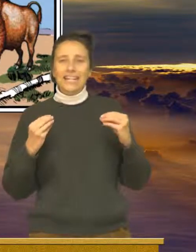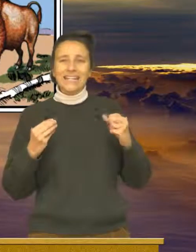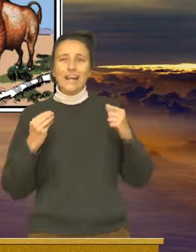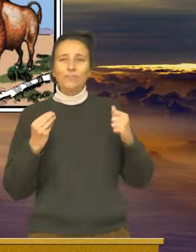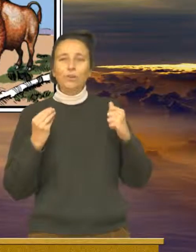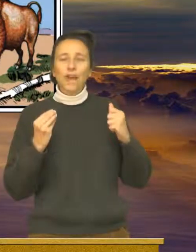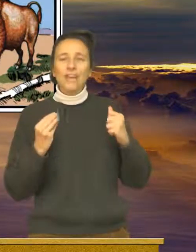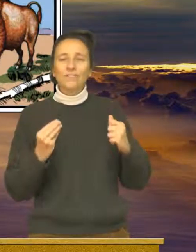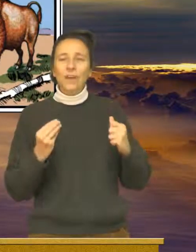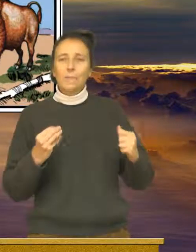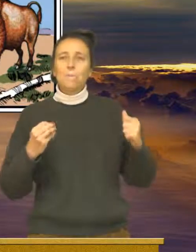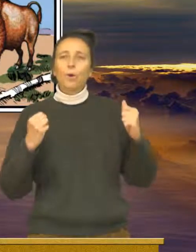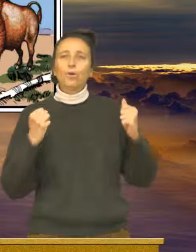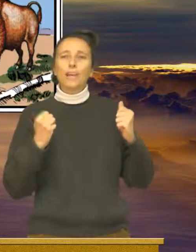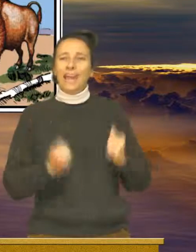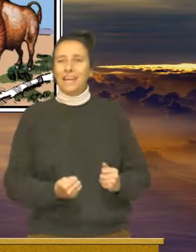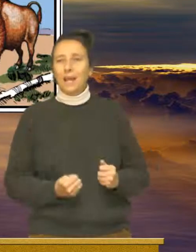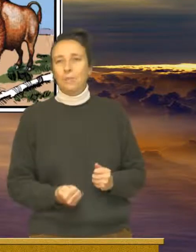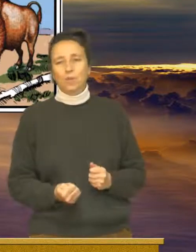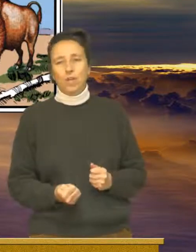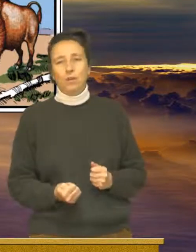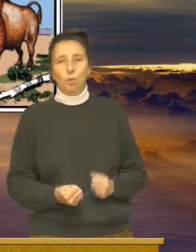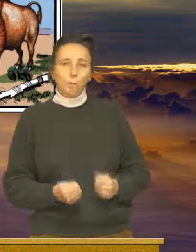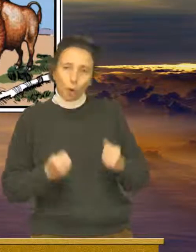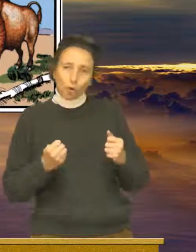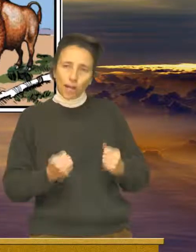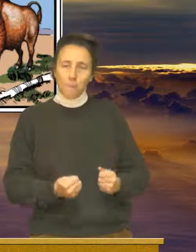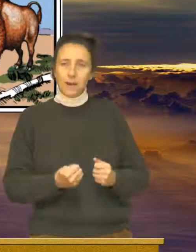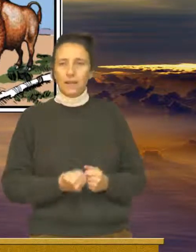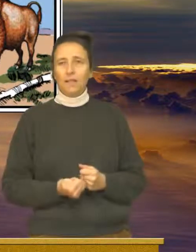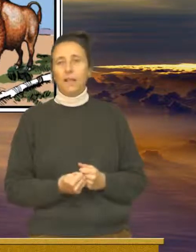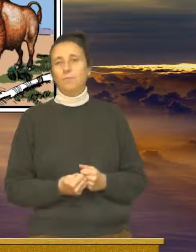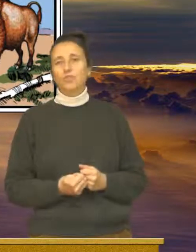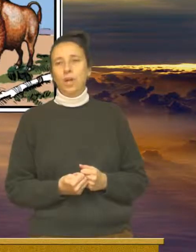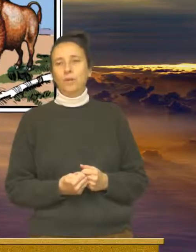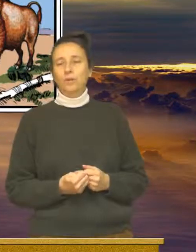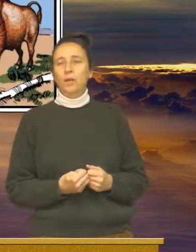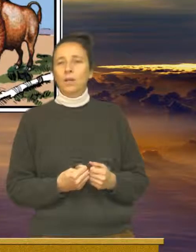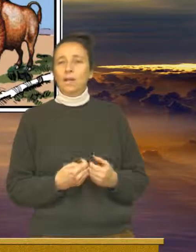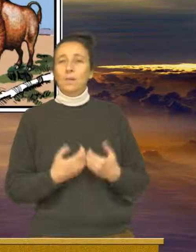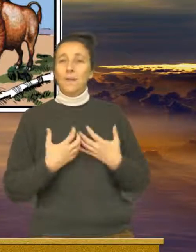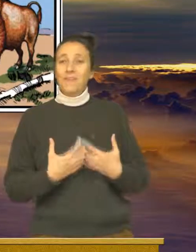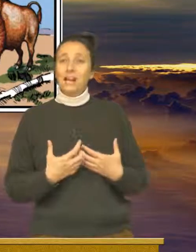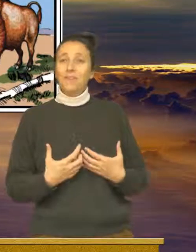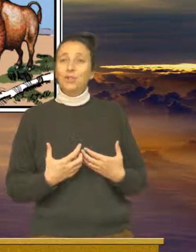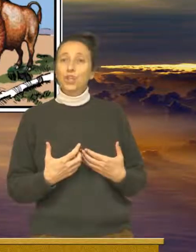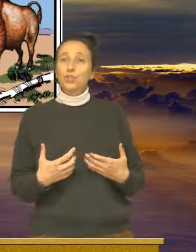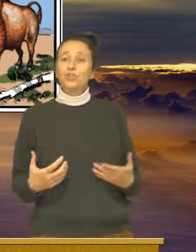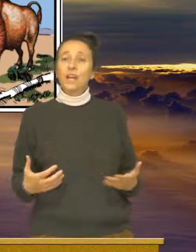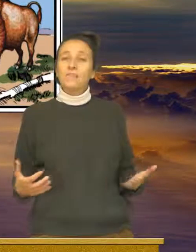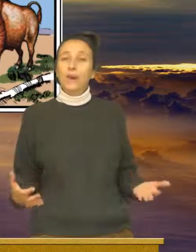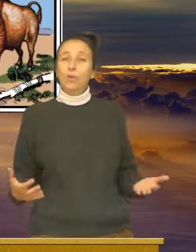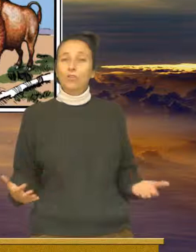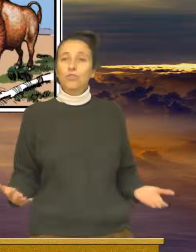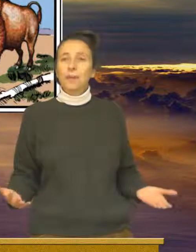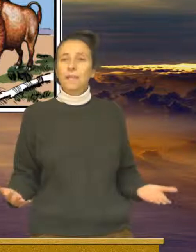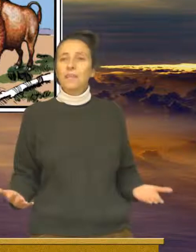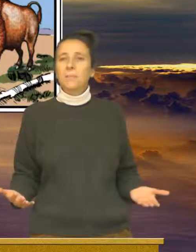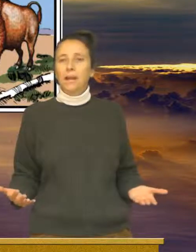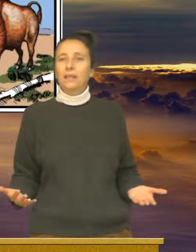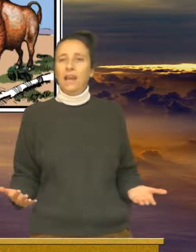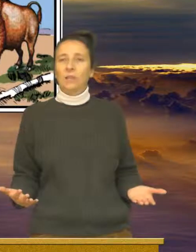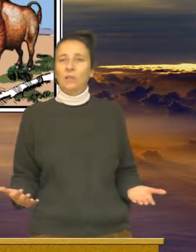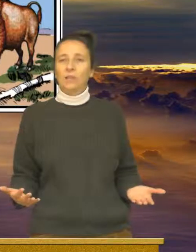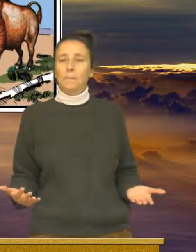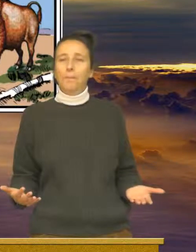de racionalizar por qué creemos algo, por qué practicamos algo, y pedirle a Dios que nos dé el valor no